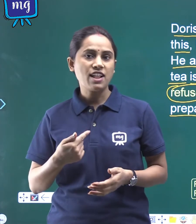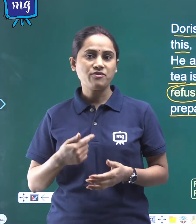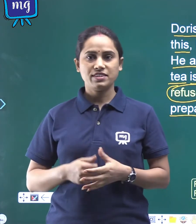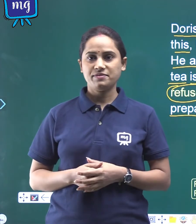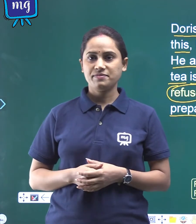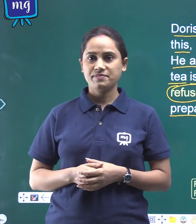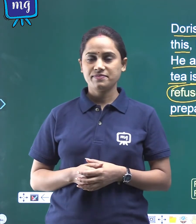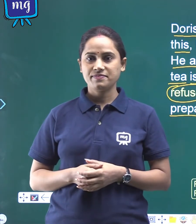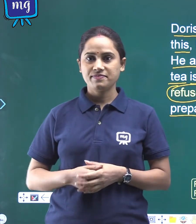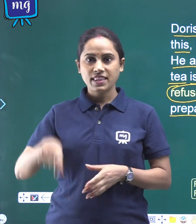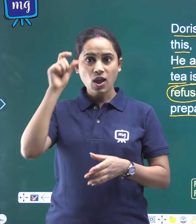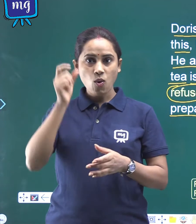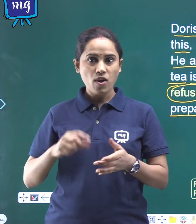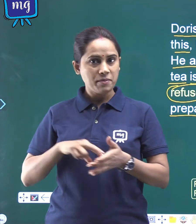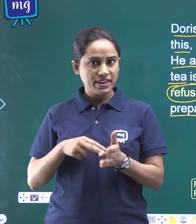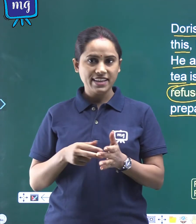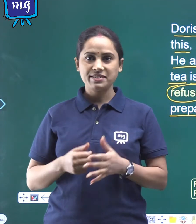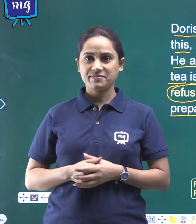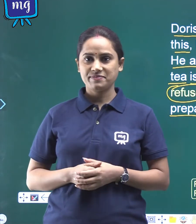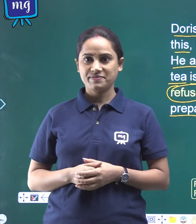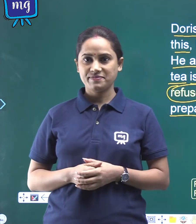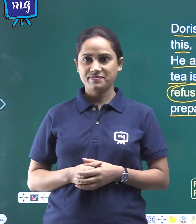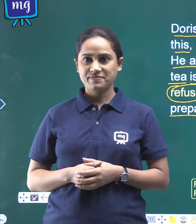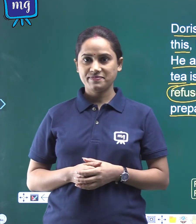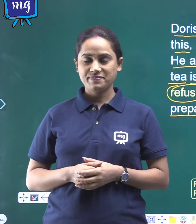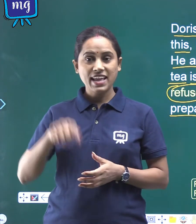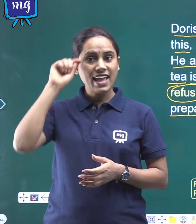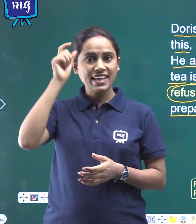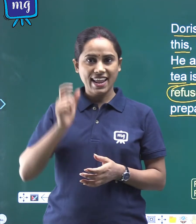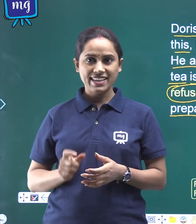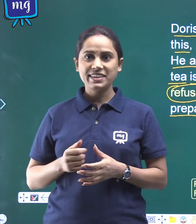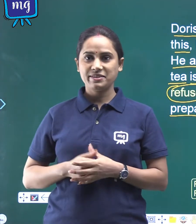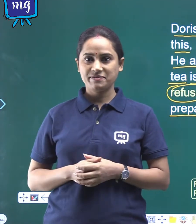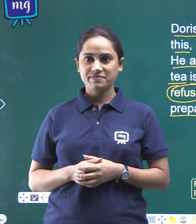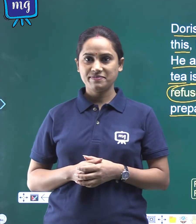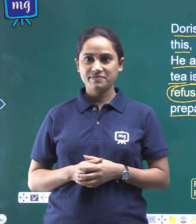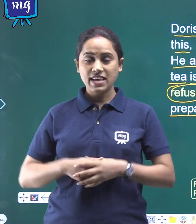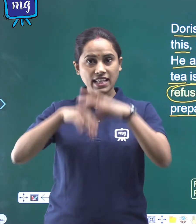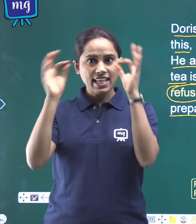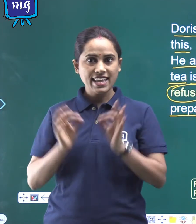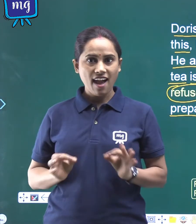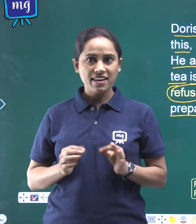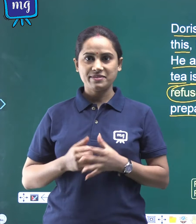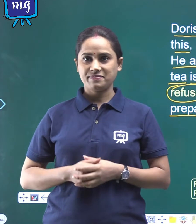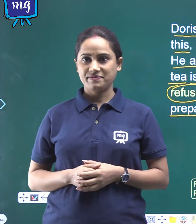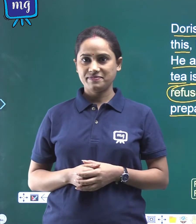himself. Word meaning: ready, तैयार.